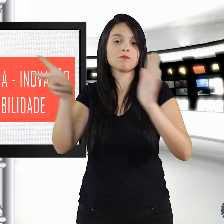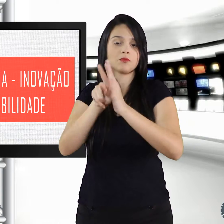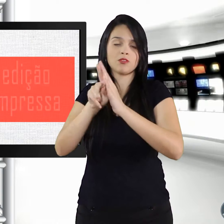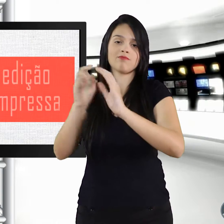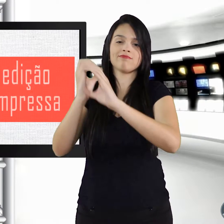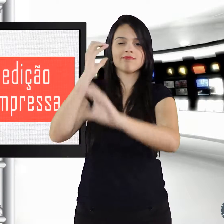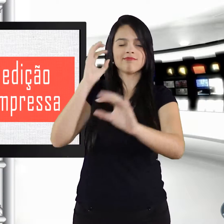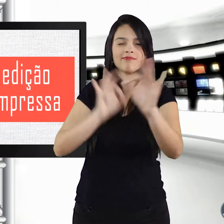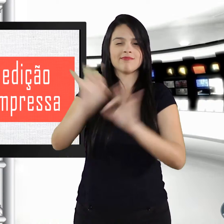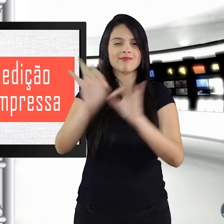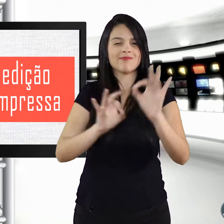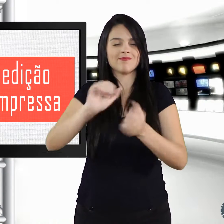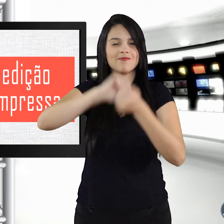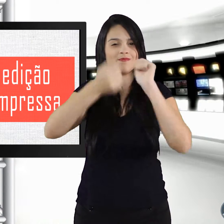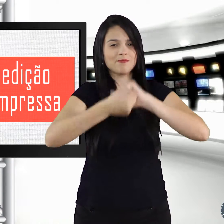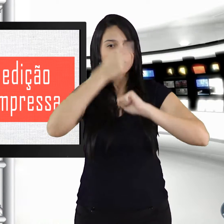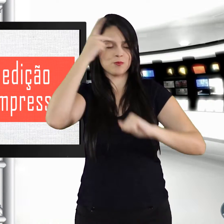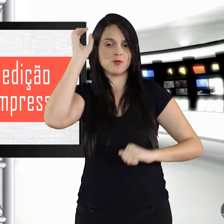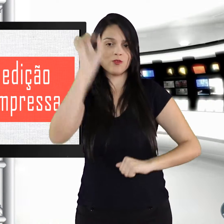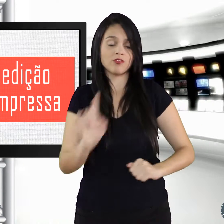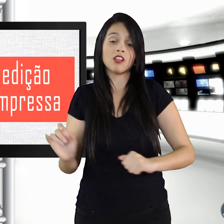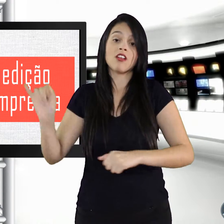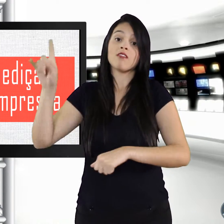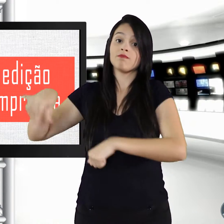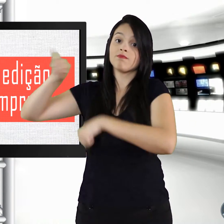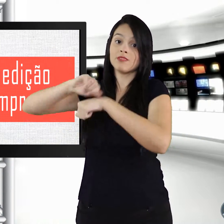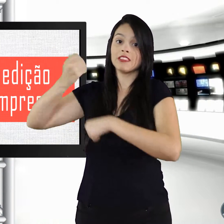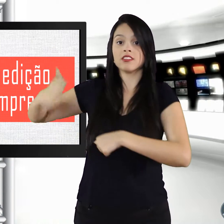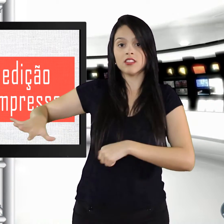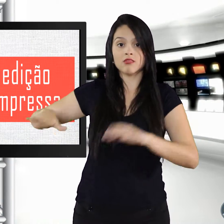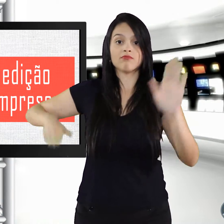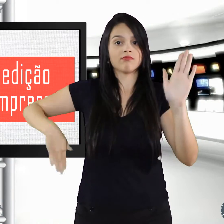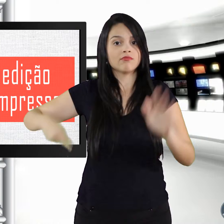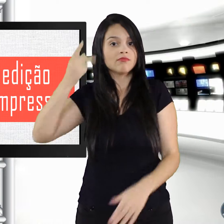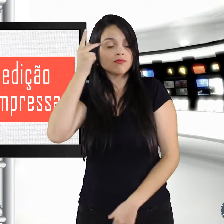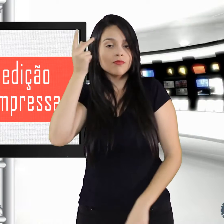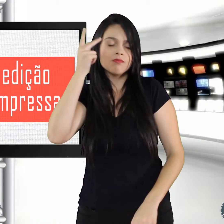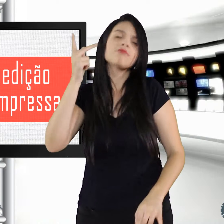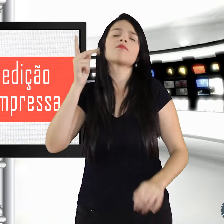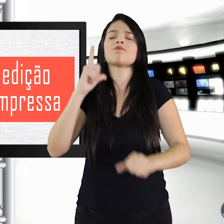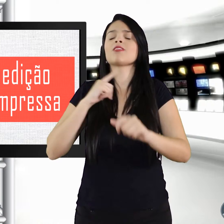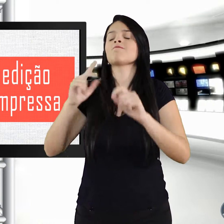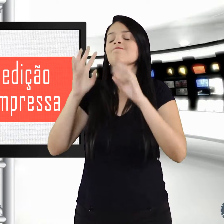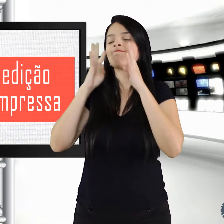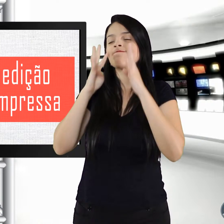Sustentabilidade, sediada em Santos, litoral de São Paulo, tem uma atenção especial na questão das pessoas com deficiência